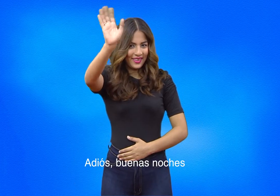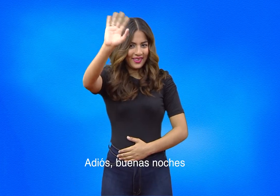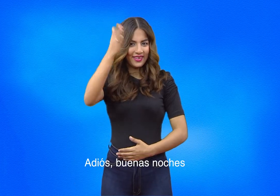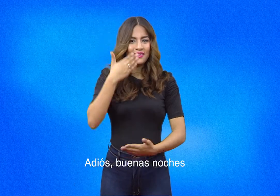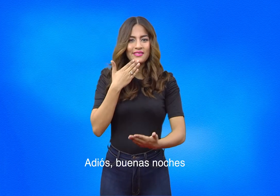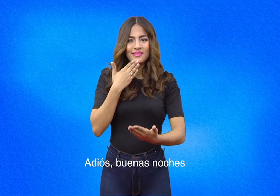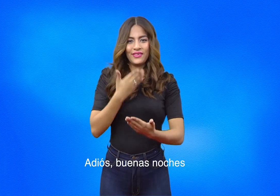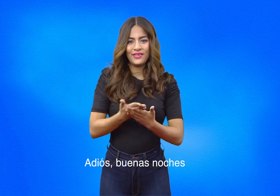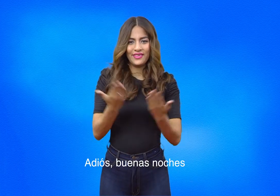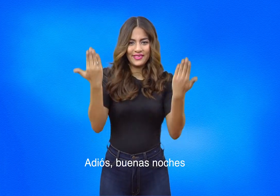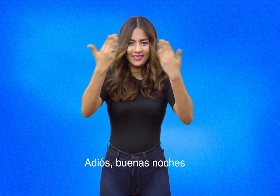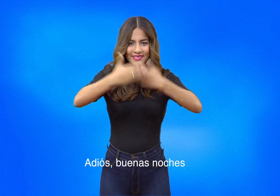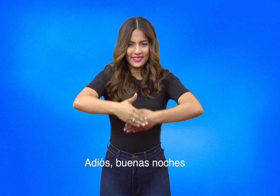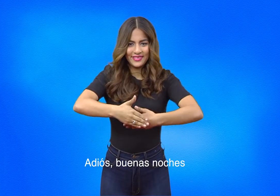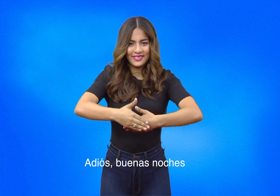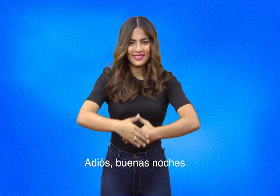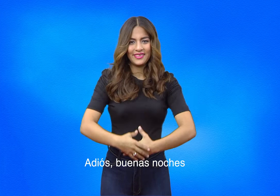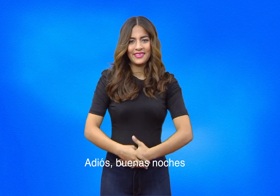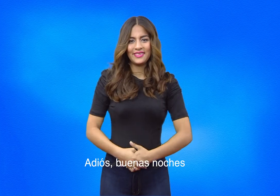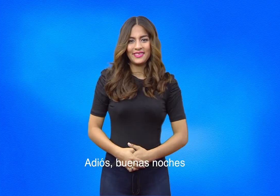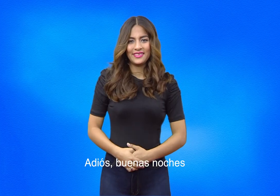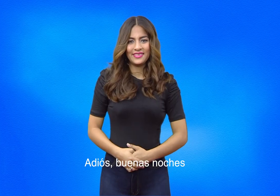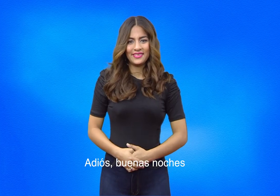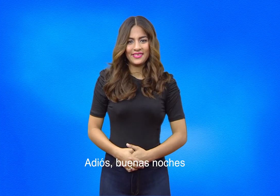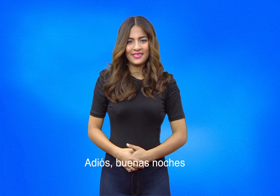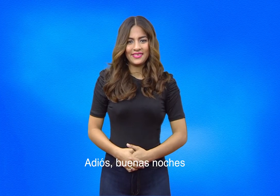Adiós. Buenas noches.